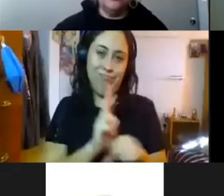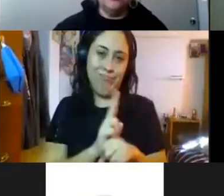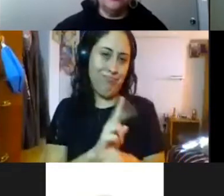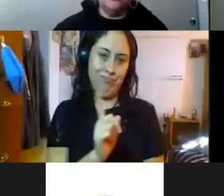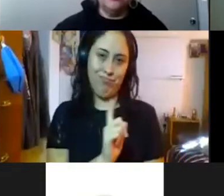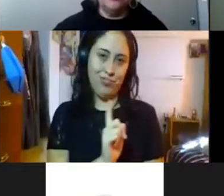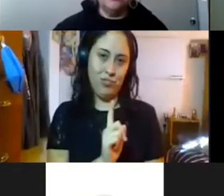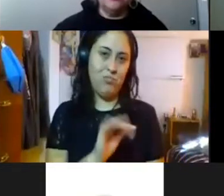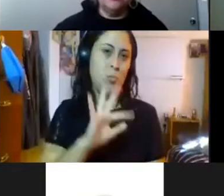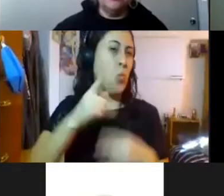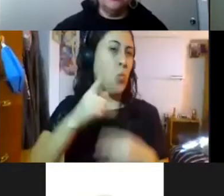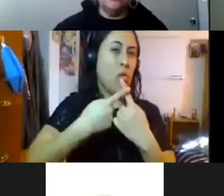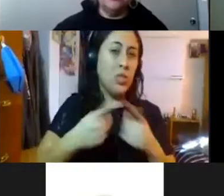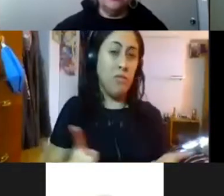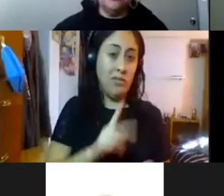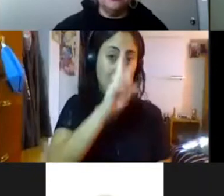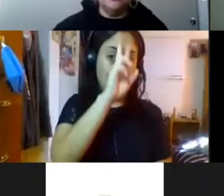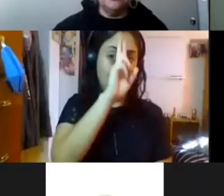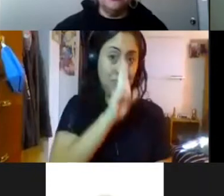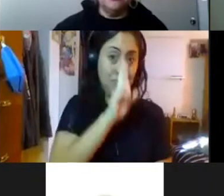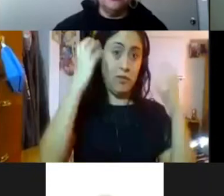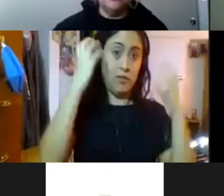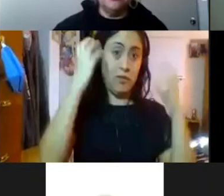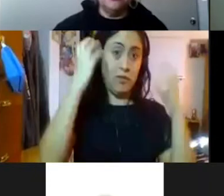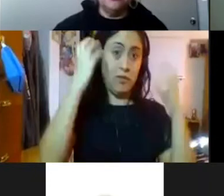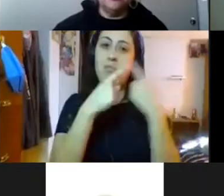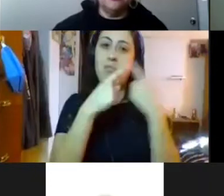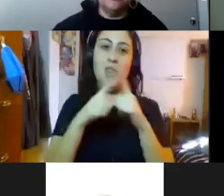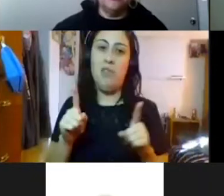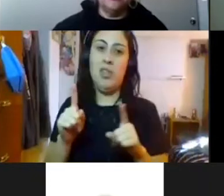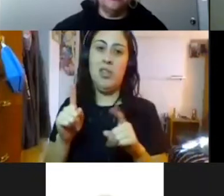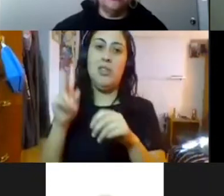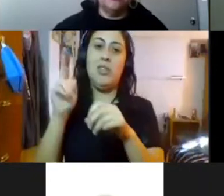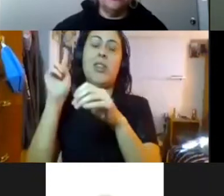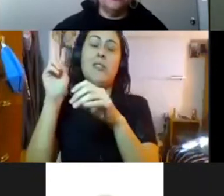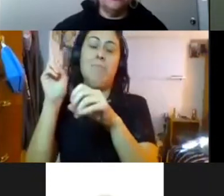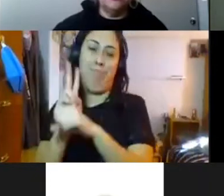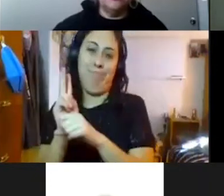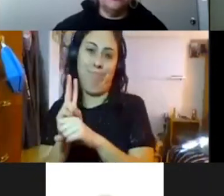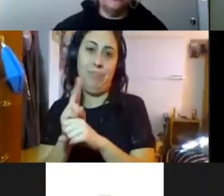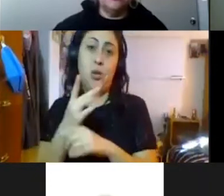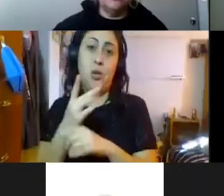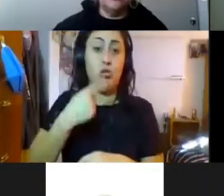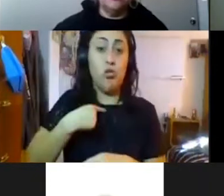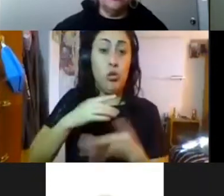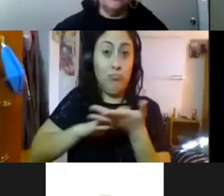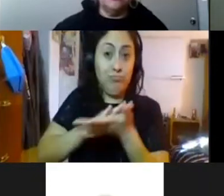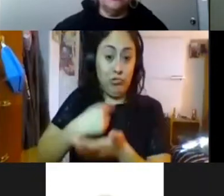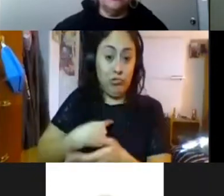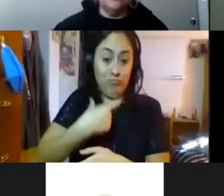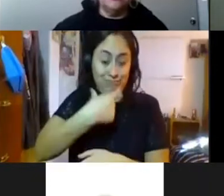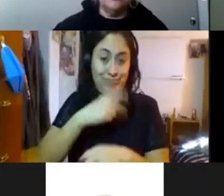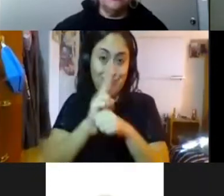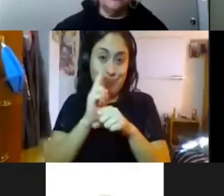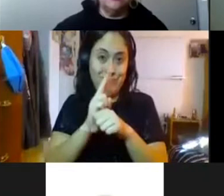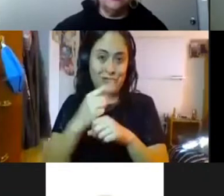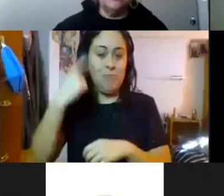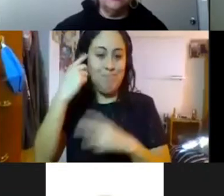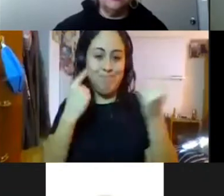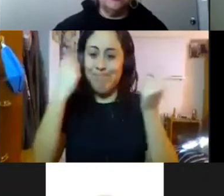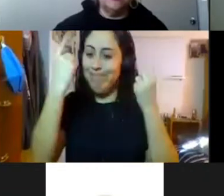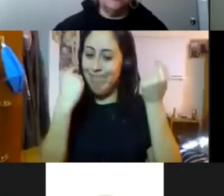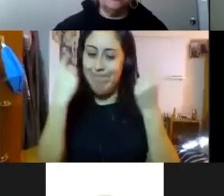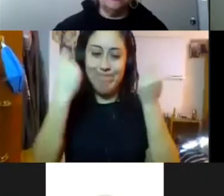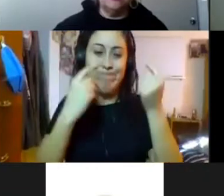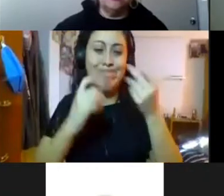gestión pedagógica, porque de verdad que yo como docente hubiese hecho muchas cosas más que pudiera por último intentar otras